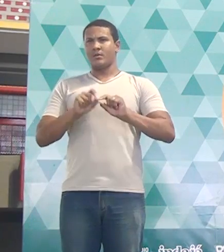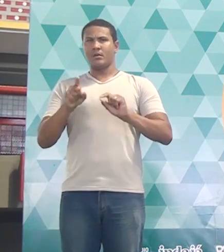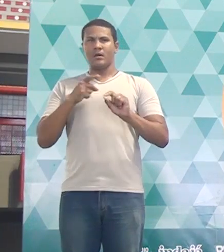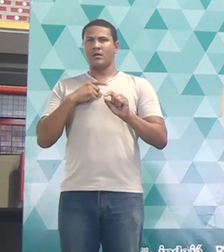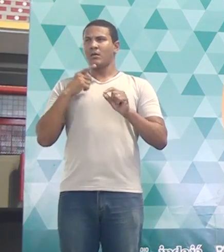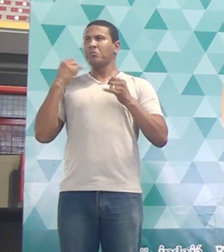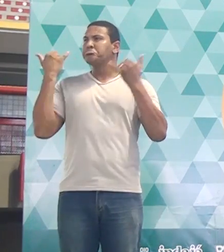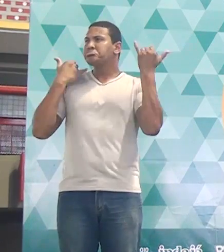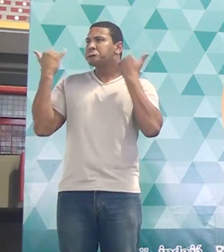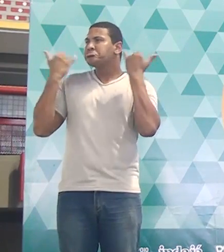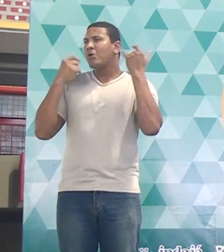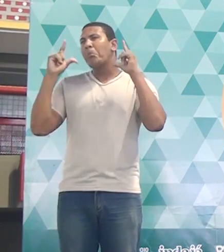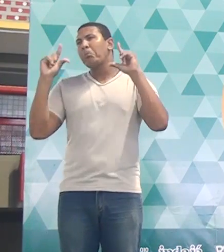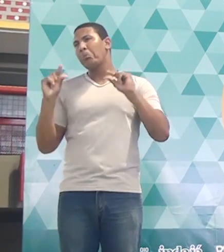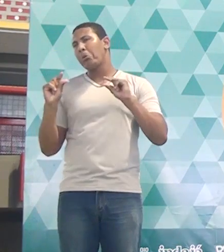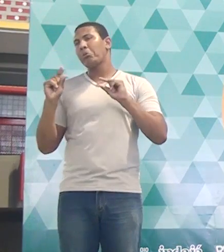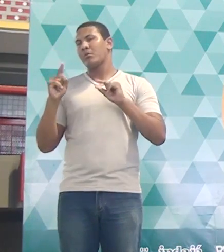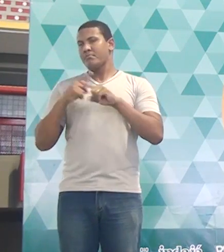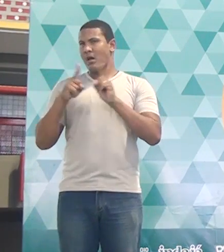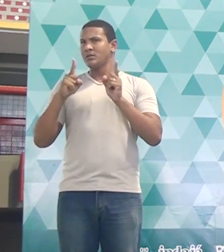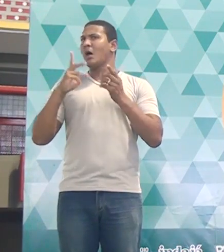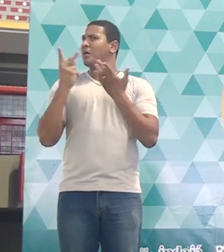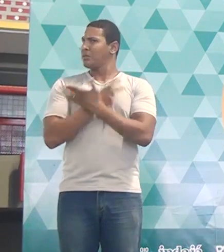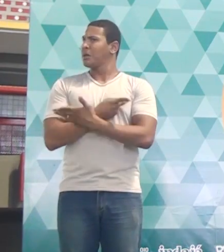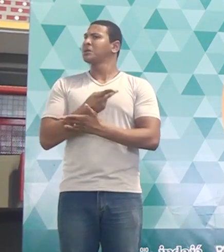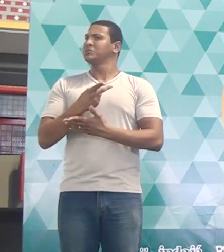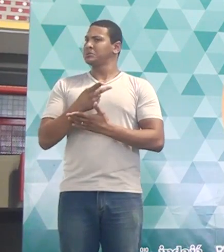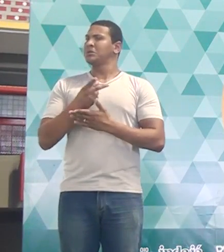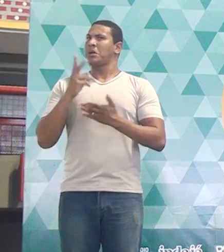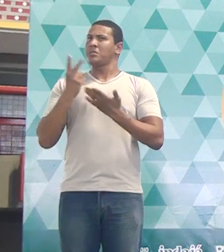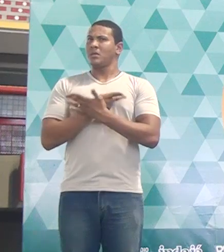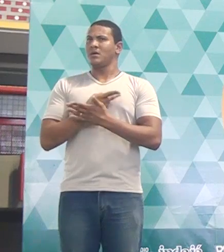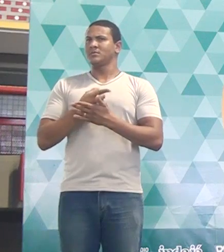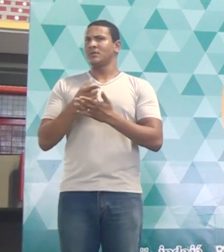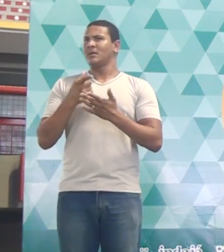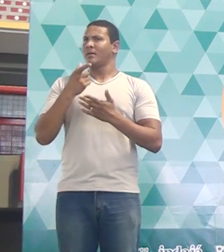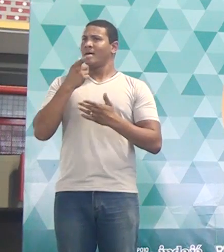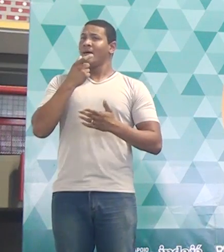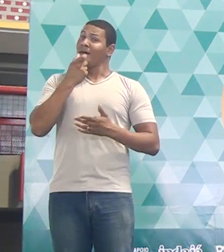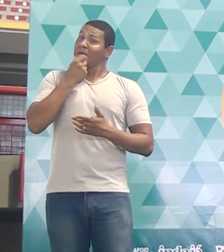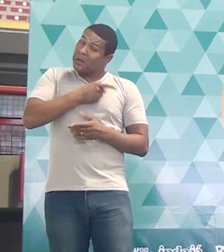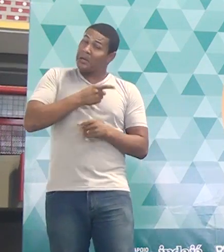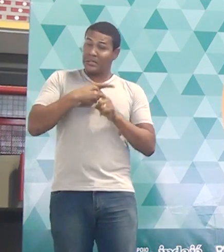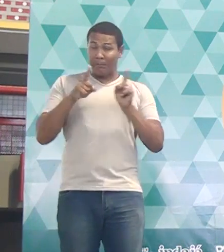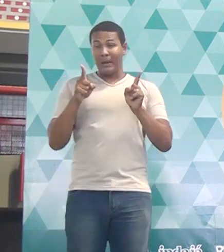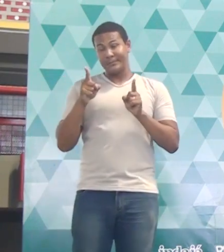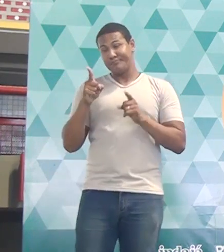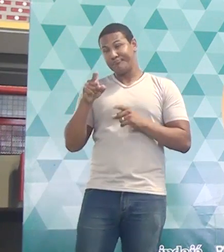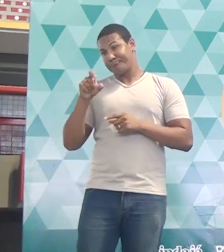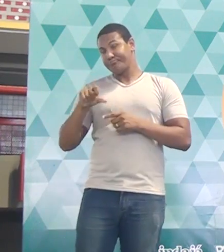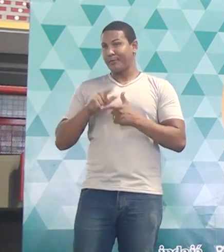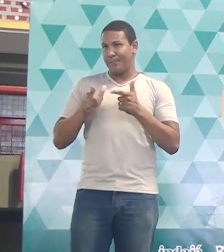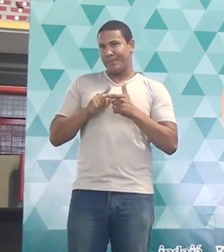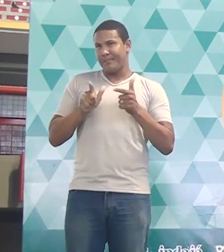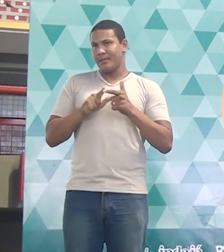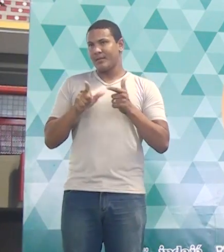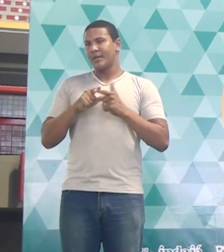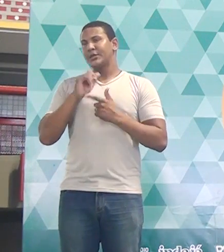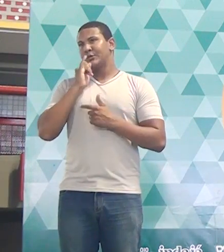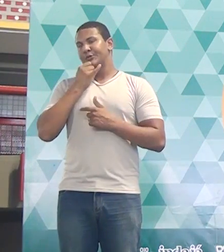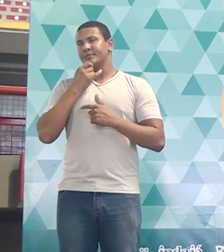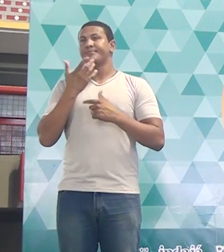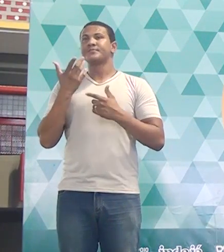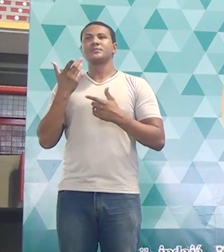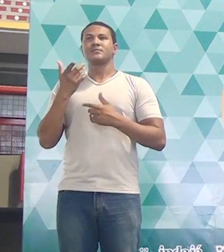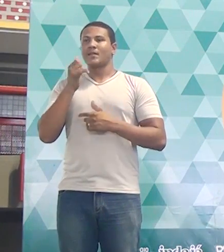muito falar, que é um fato até engraçado se não fosse cômico, se não fosse trágico. Saiu na Veja uma vez